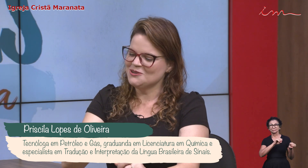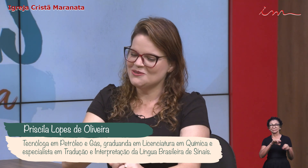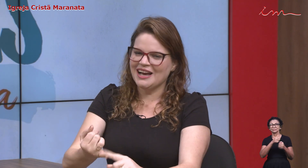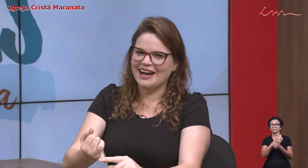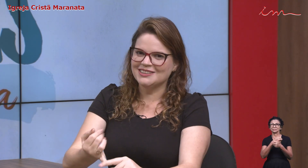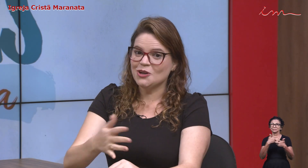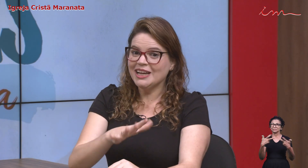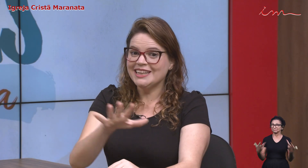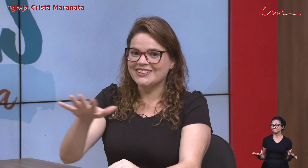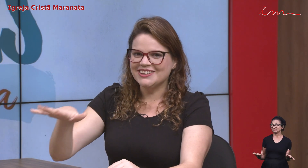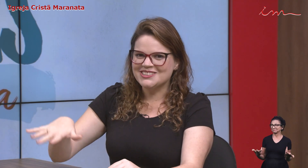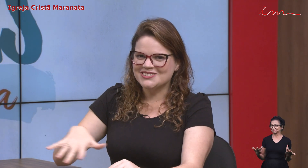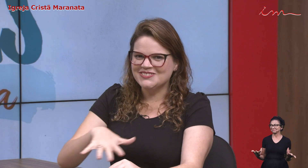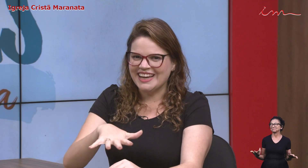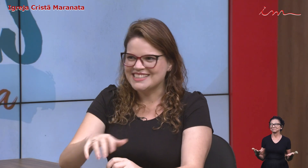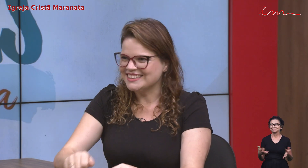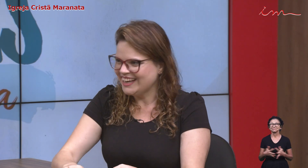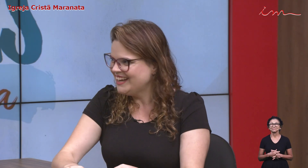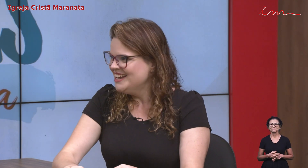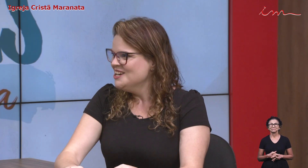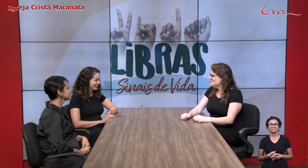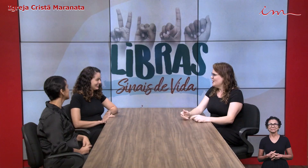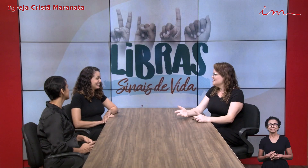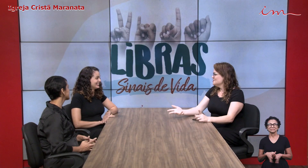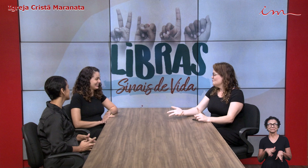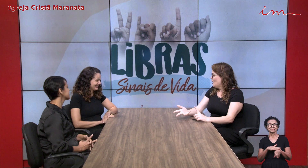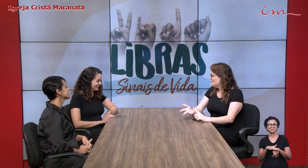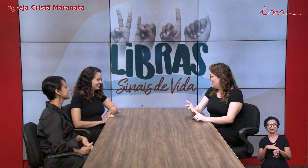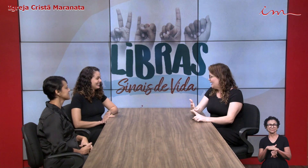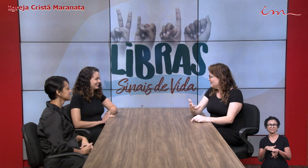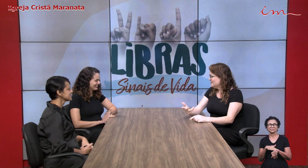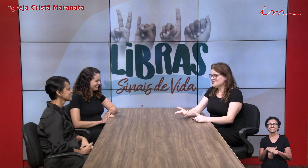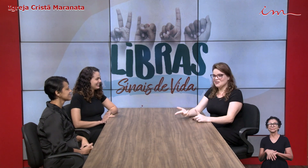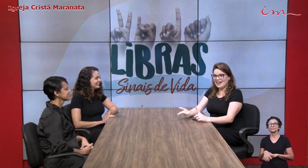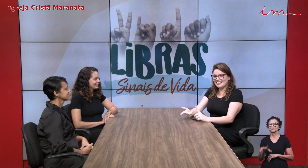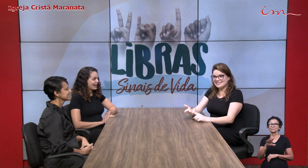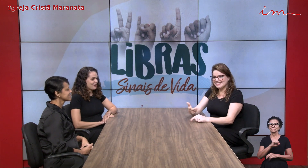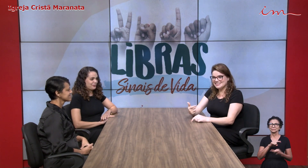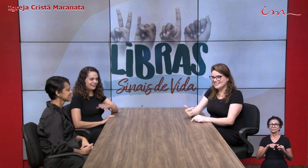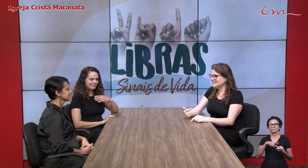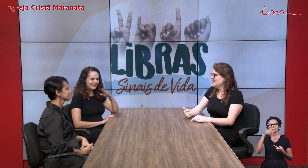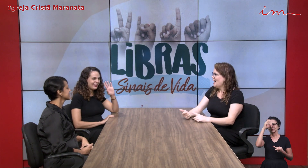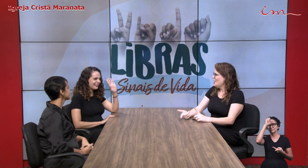já ensinou lugar, só aqui, a nossa conversa, né? Já ensinou amar, já ensinou